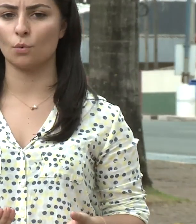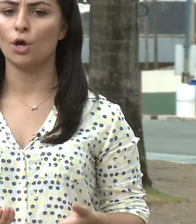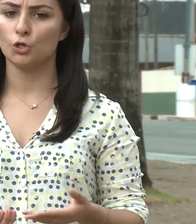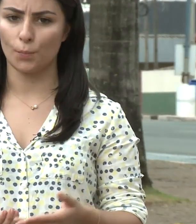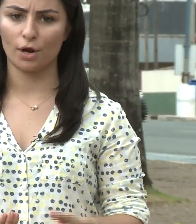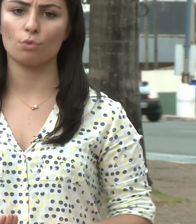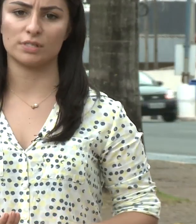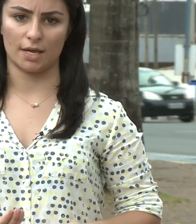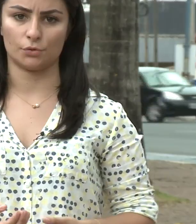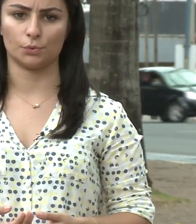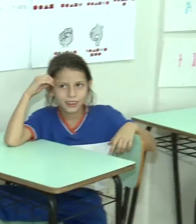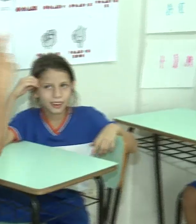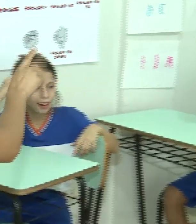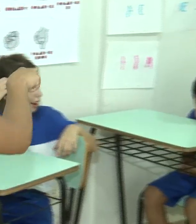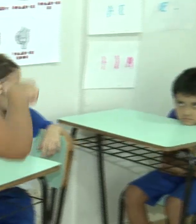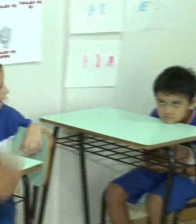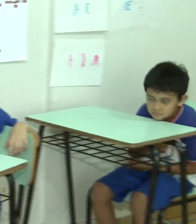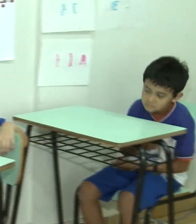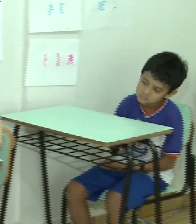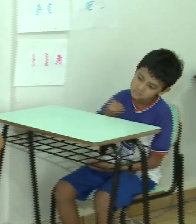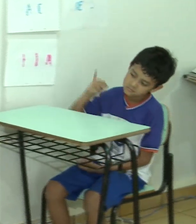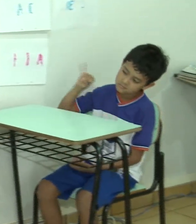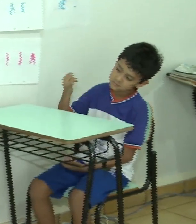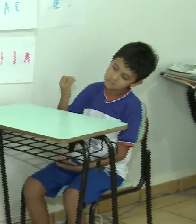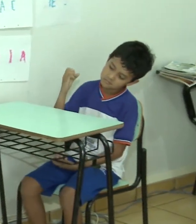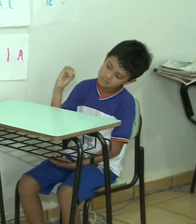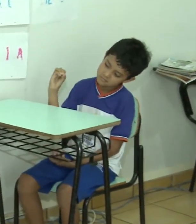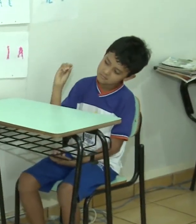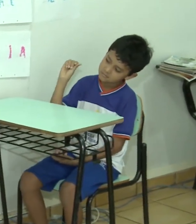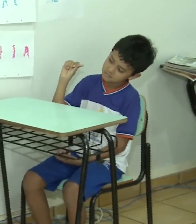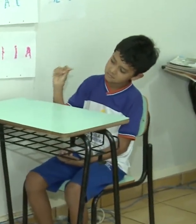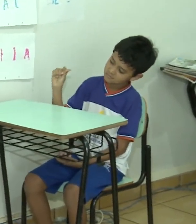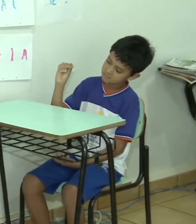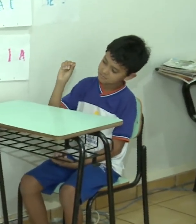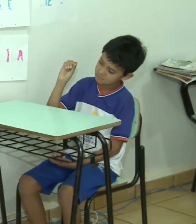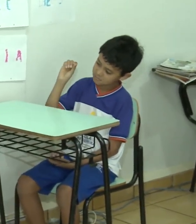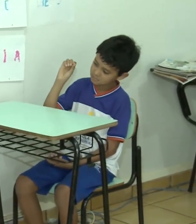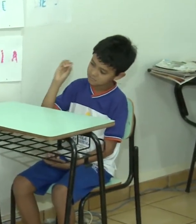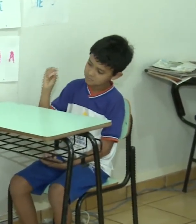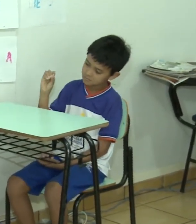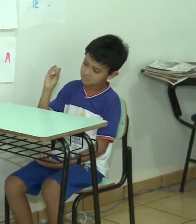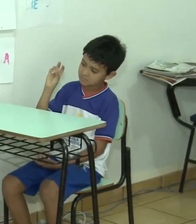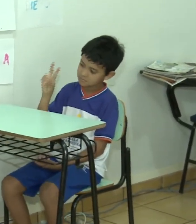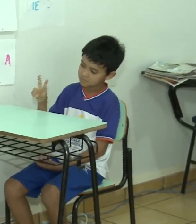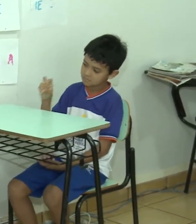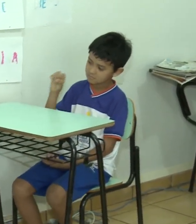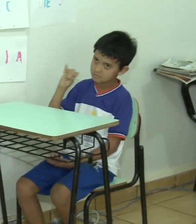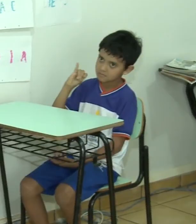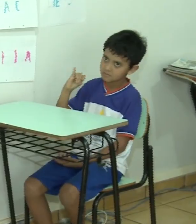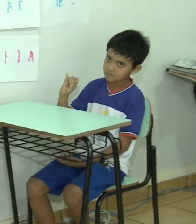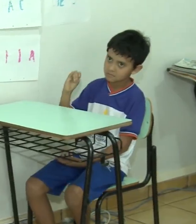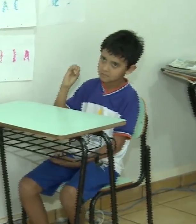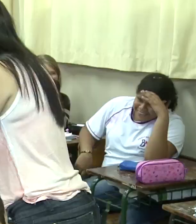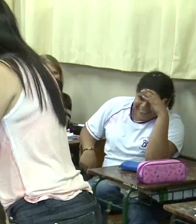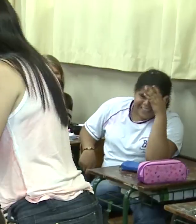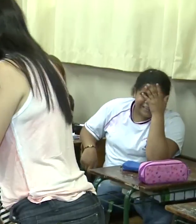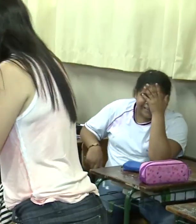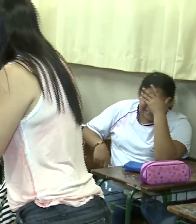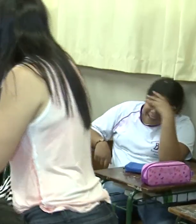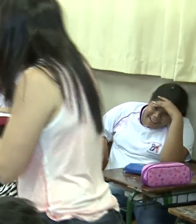e o preconceito. A invisibilidade social continua sendo o problema de quem convive com a surdez. Na maioria